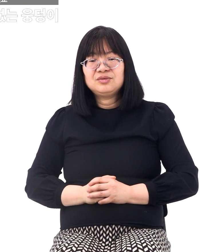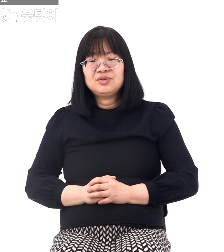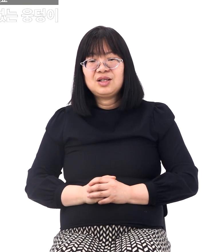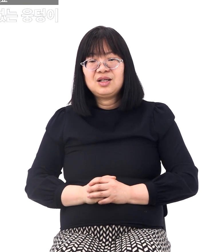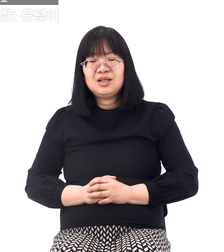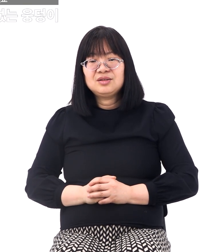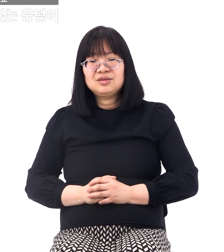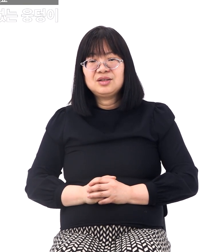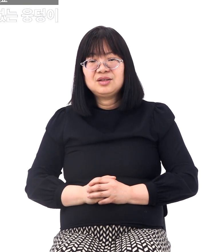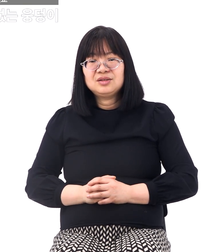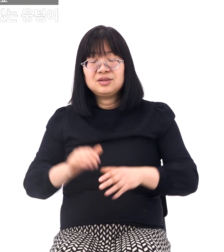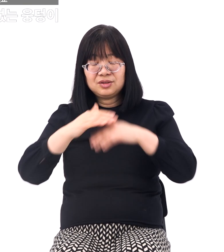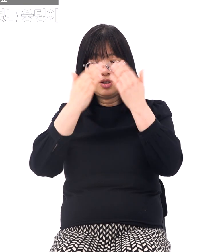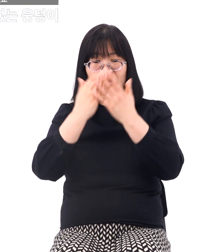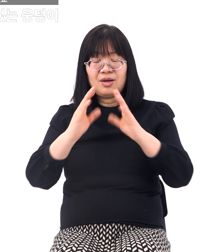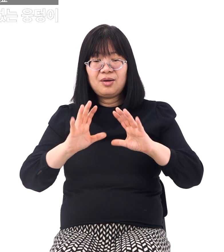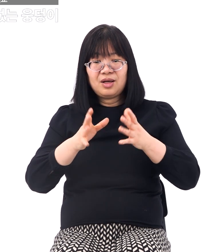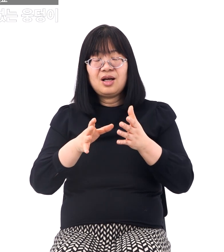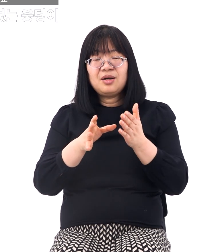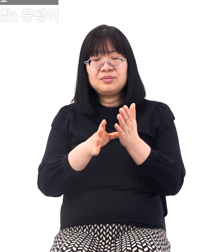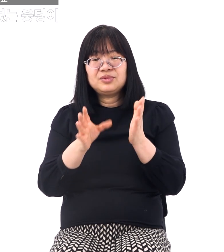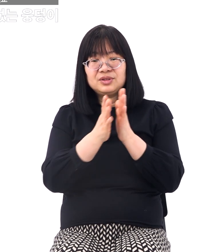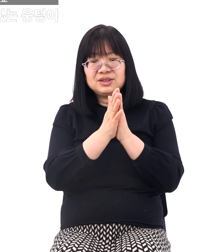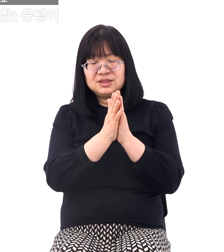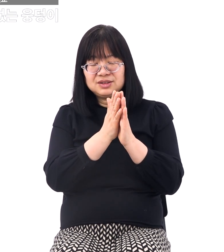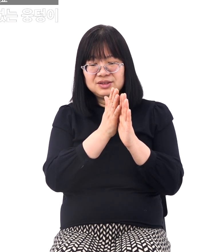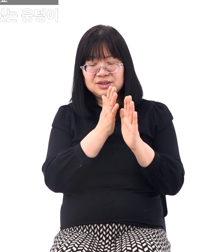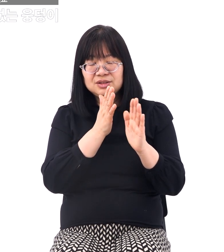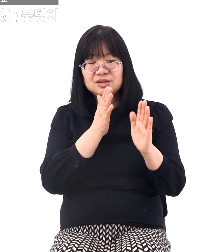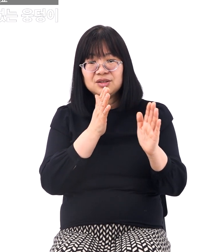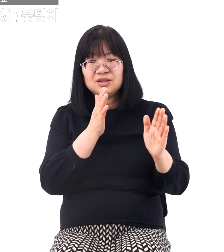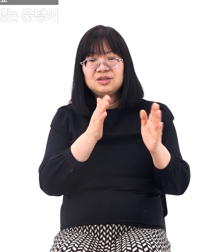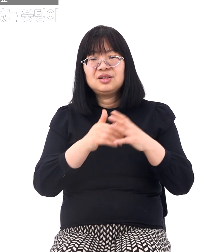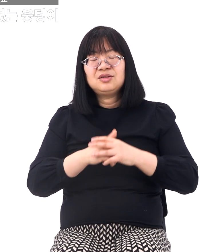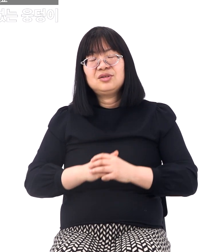온 만물 지서